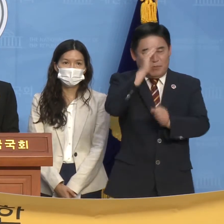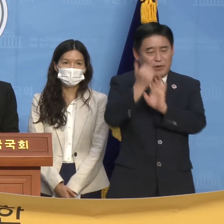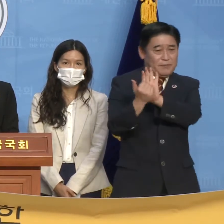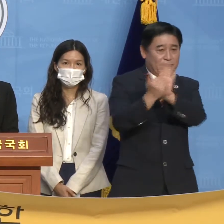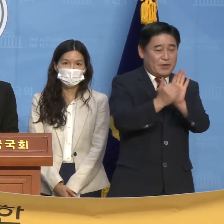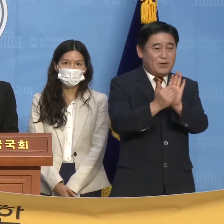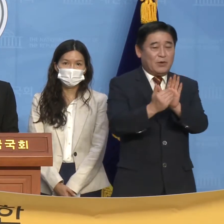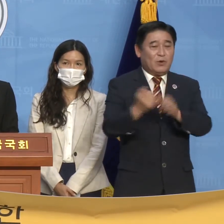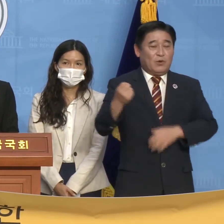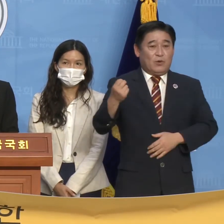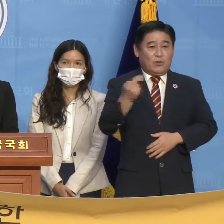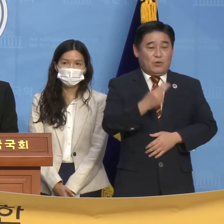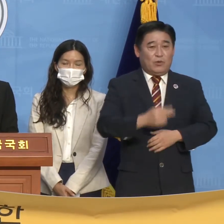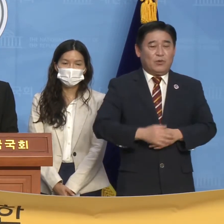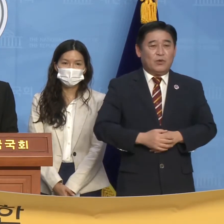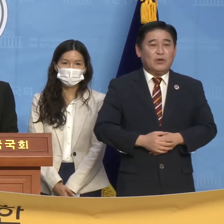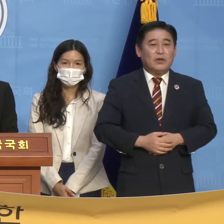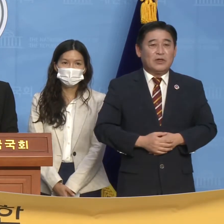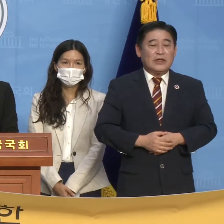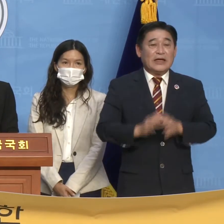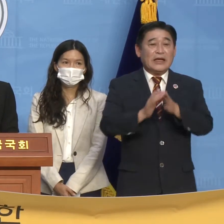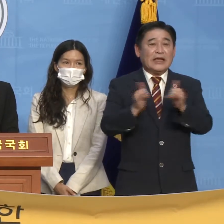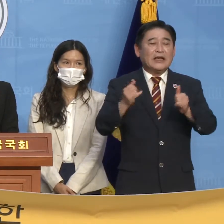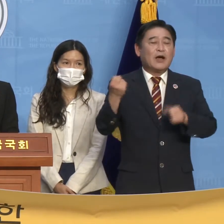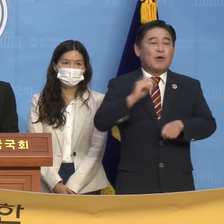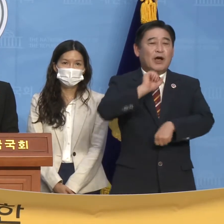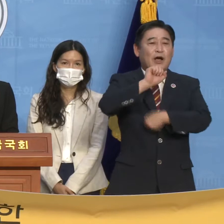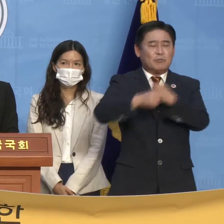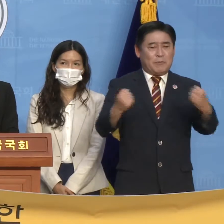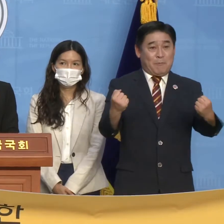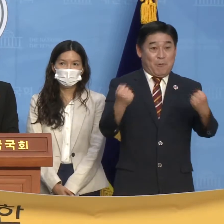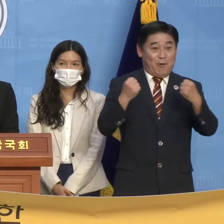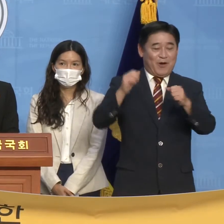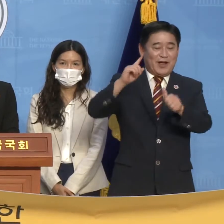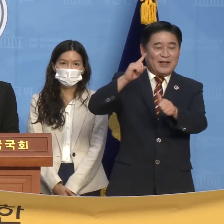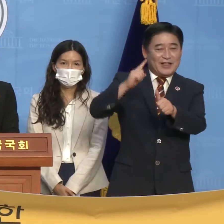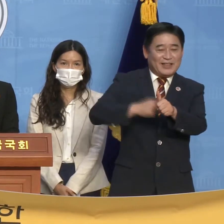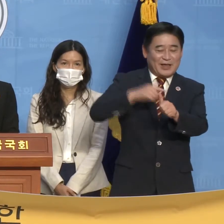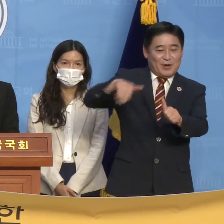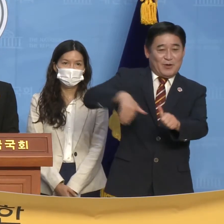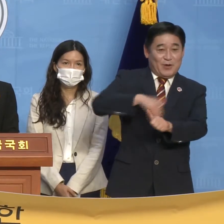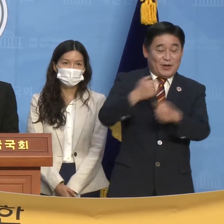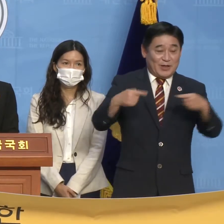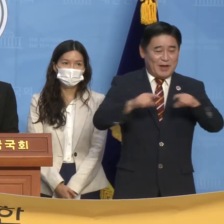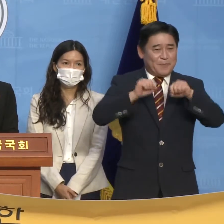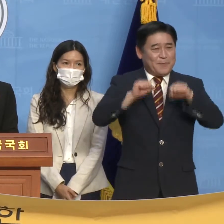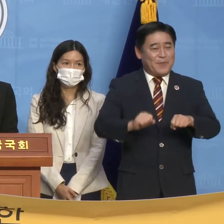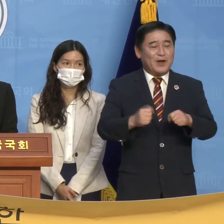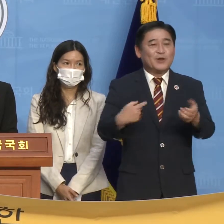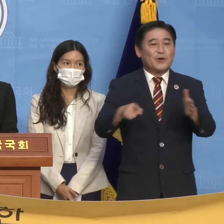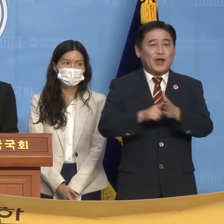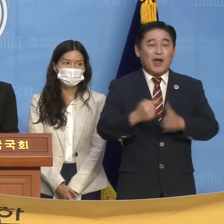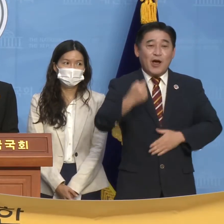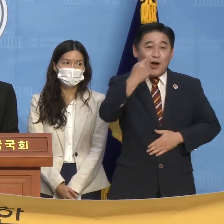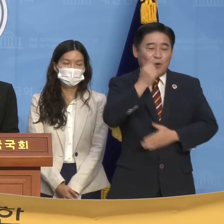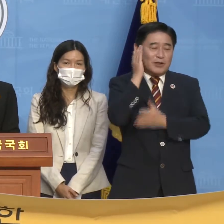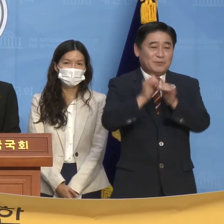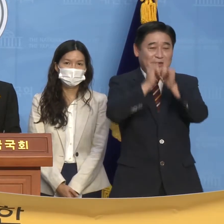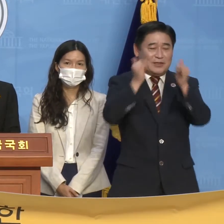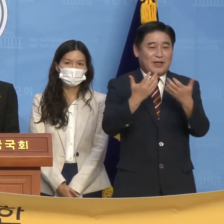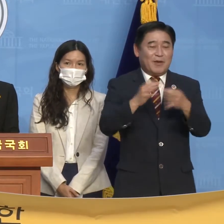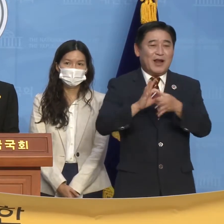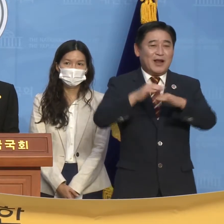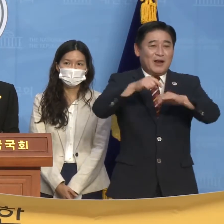위험성을 예방하고 더 나아가 인간과 동물이 건강한 자연 환경에서 공존할 수 있도록 언론과 시민사회에